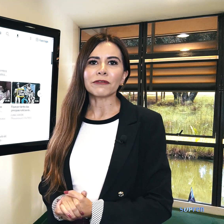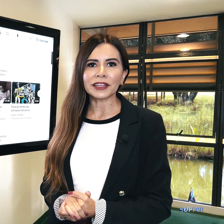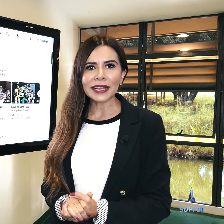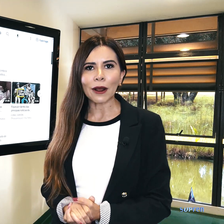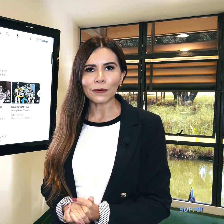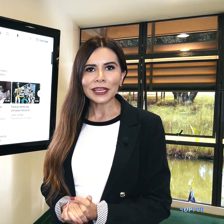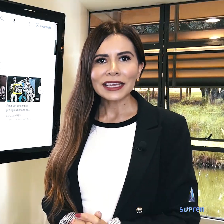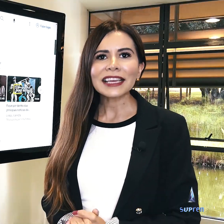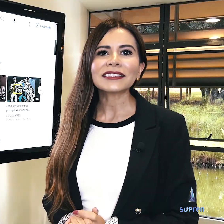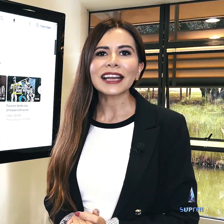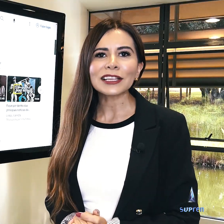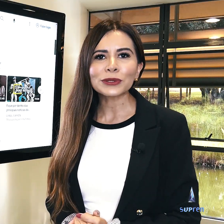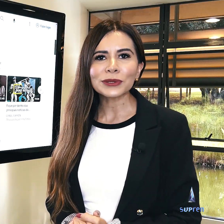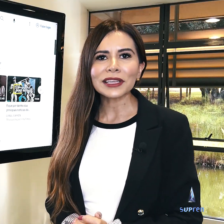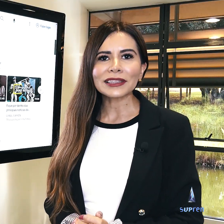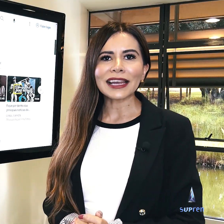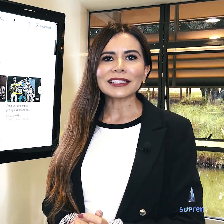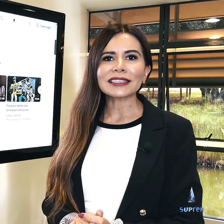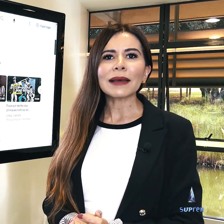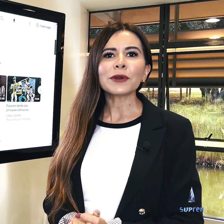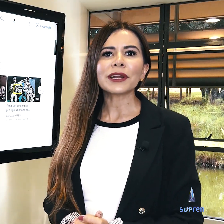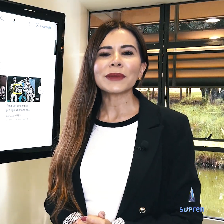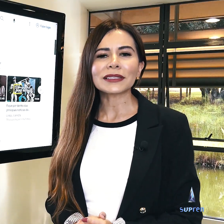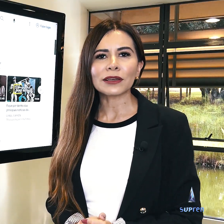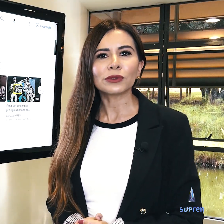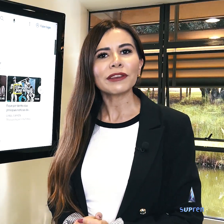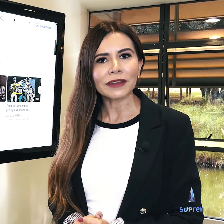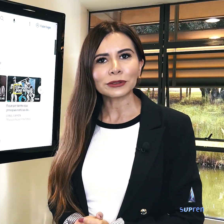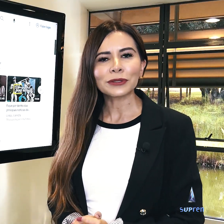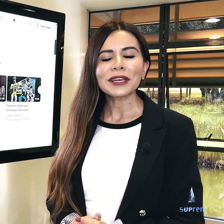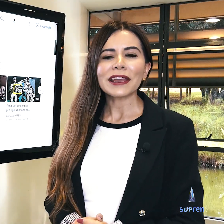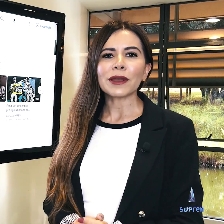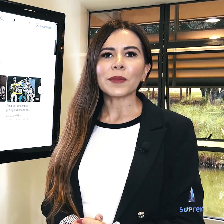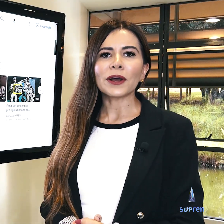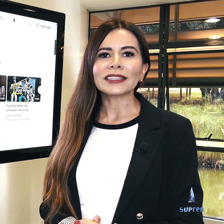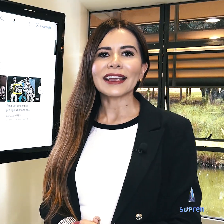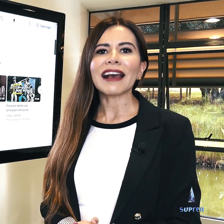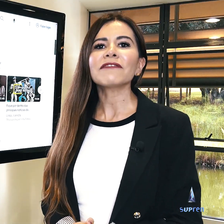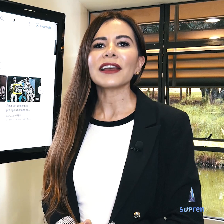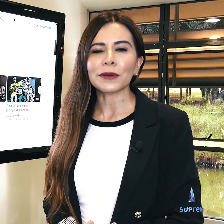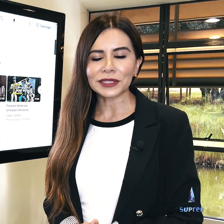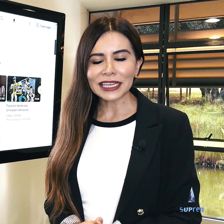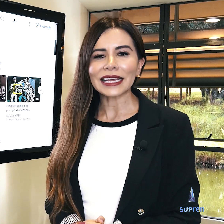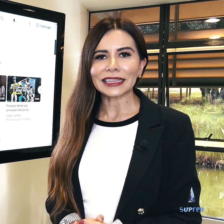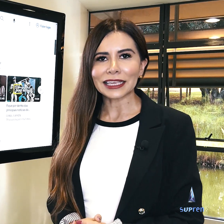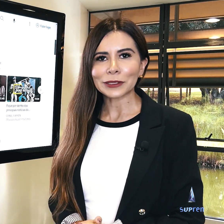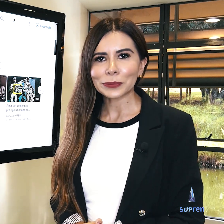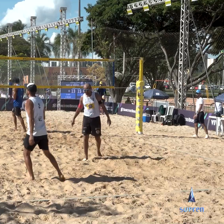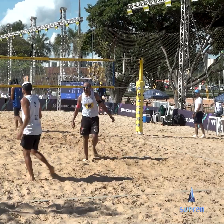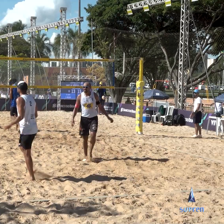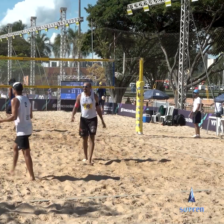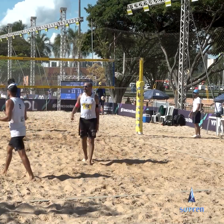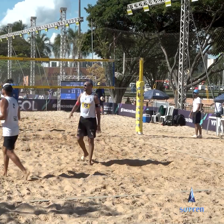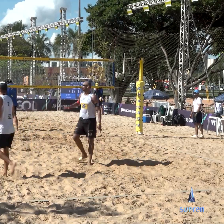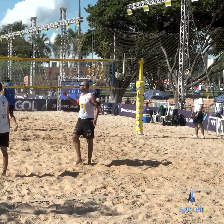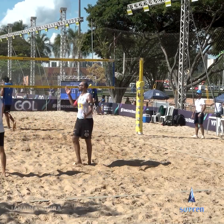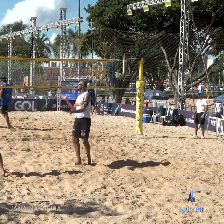federal. Quem traz os detalhes da programação do evento é o repórter Rafael Stegleder. O Distrito Federal está